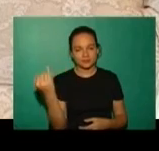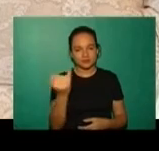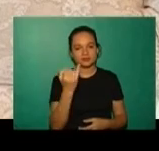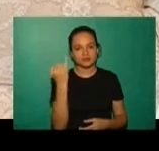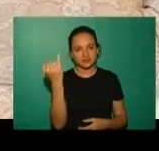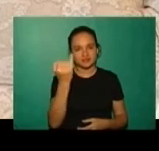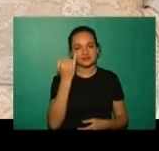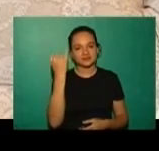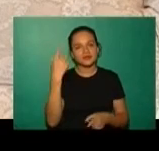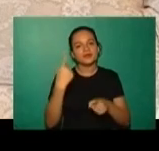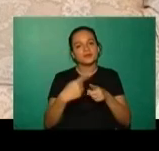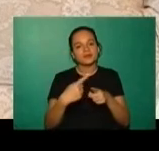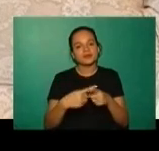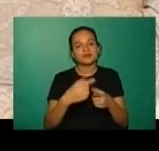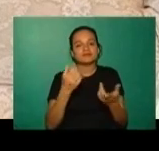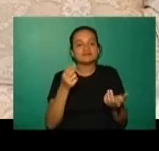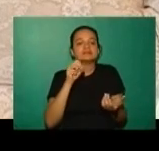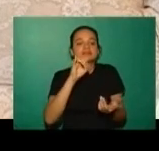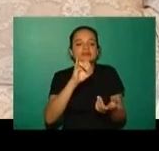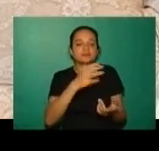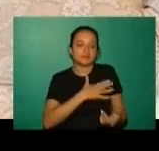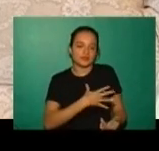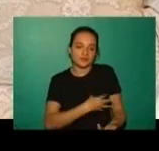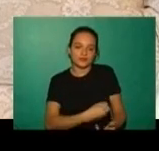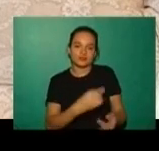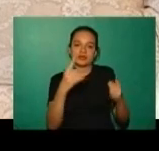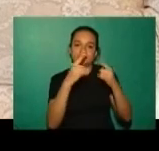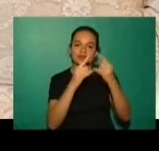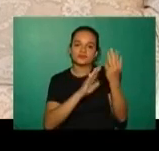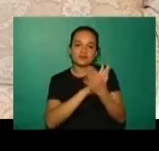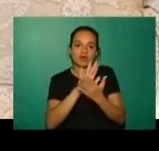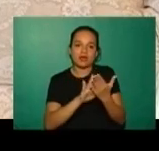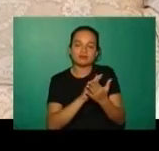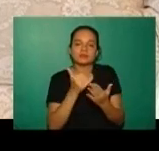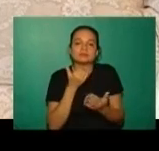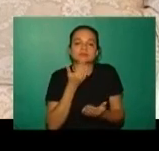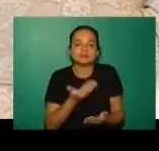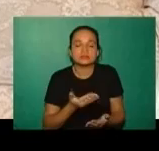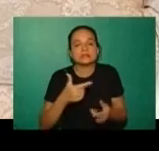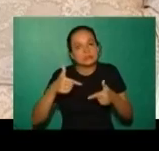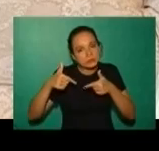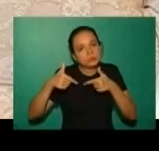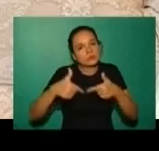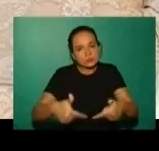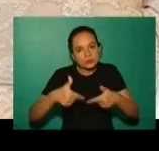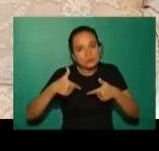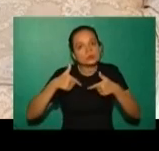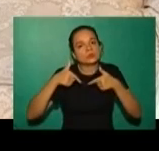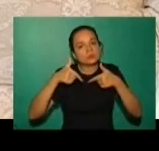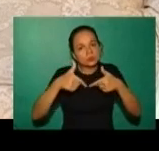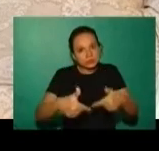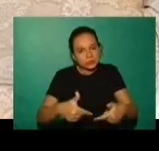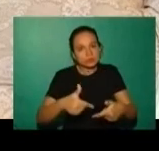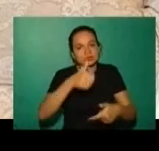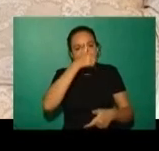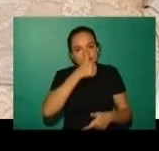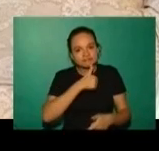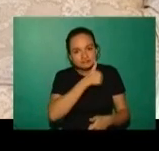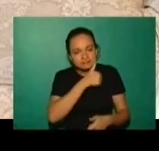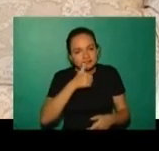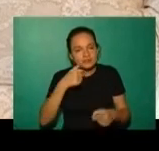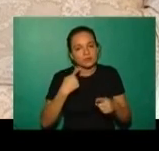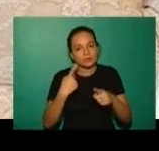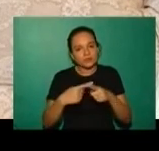muito importante, porque o que seria delas se não tivesse? Foi luta, foi muita